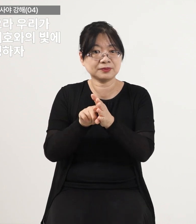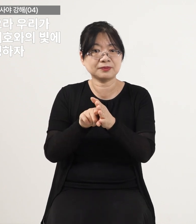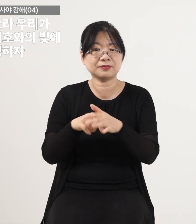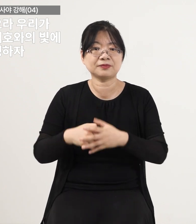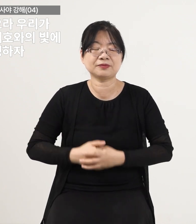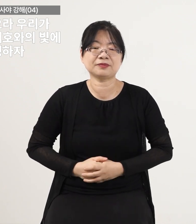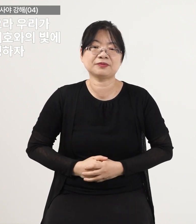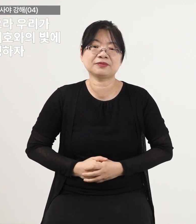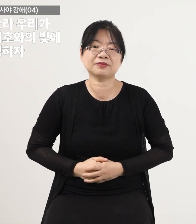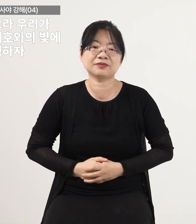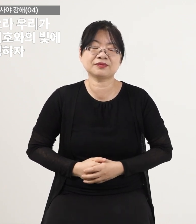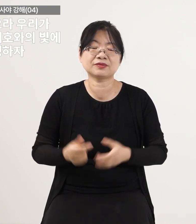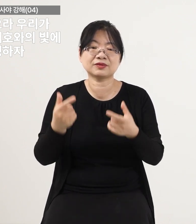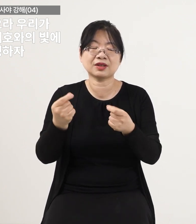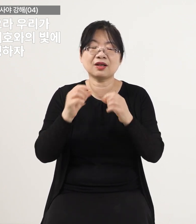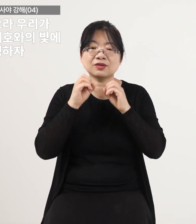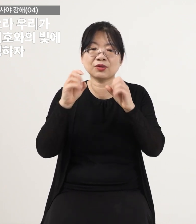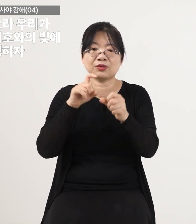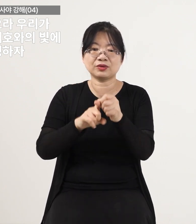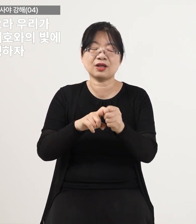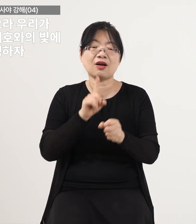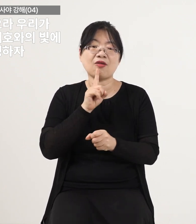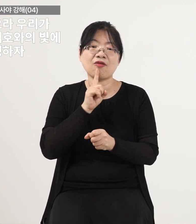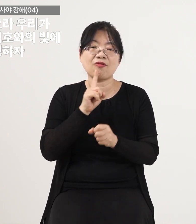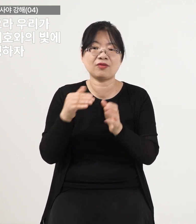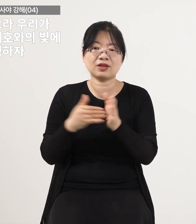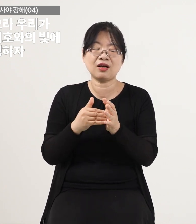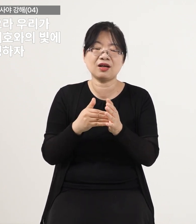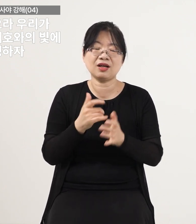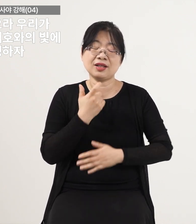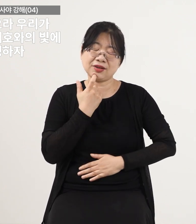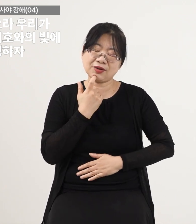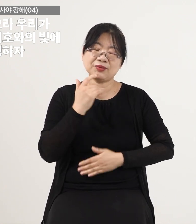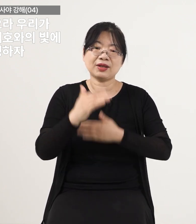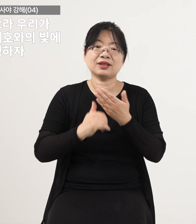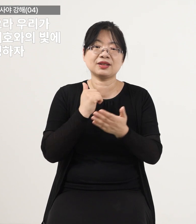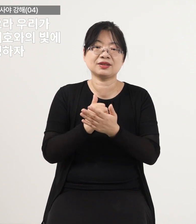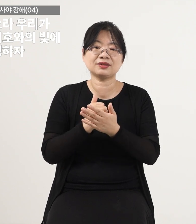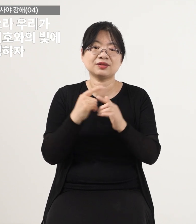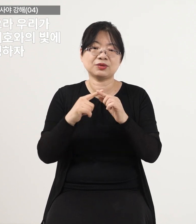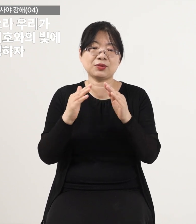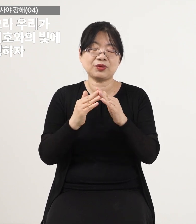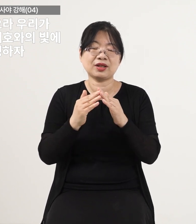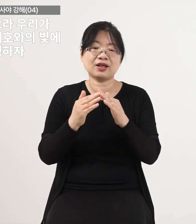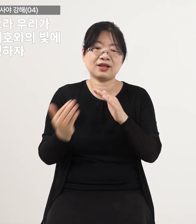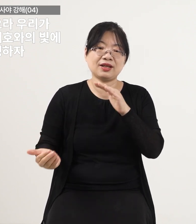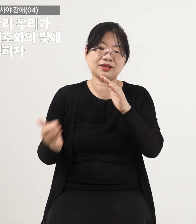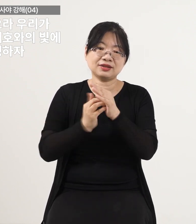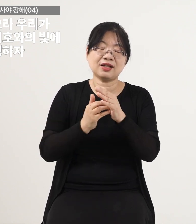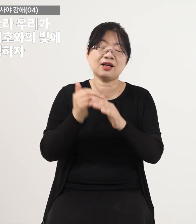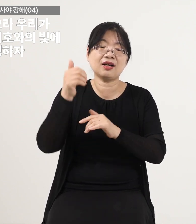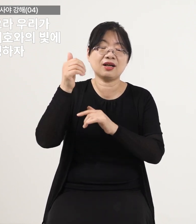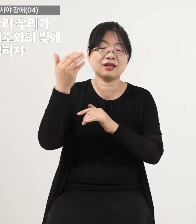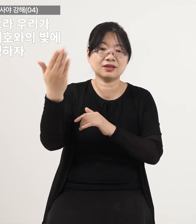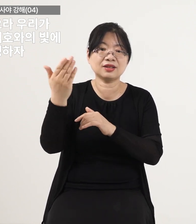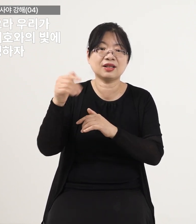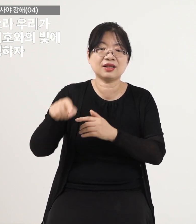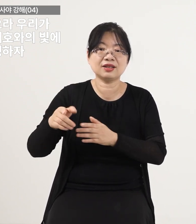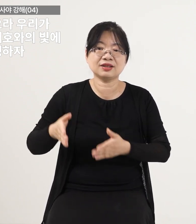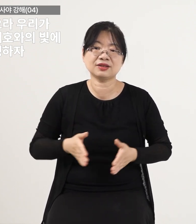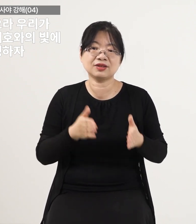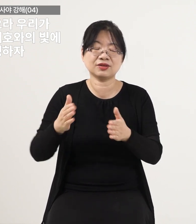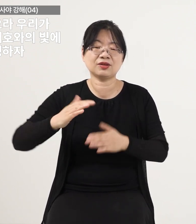믿습니까? 자, 그런 선교적 언어예요. 자, 야곱의 하나님의 전에 이르자. 그가 그의